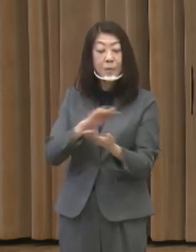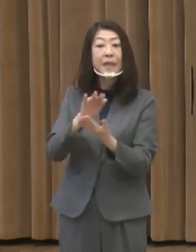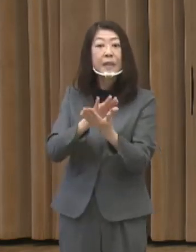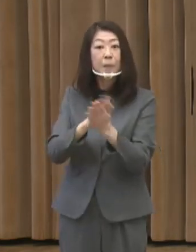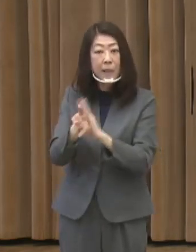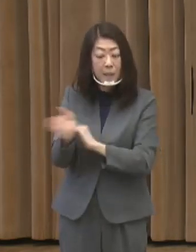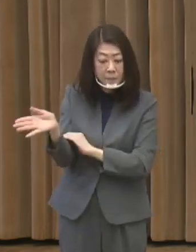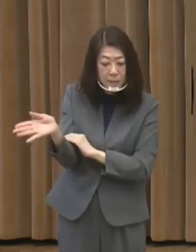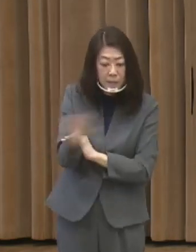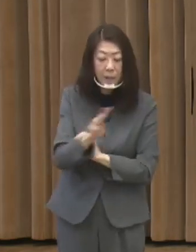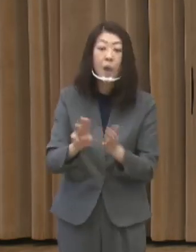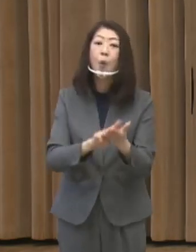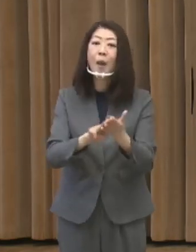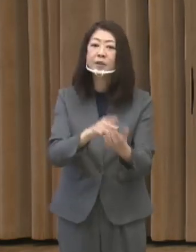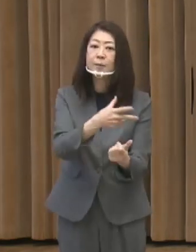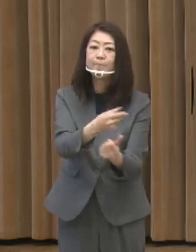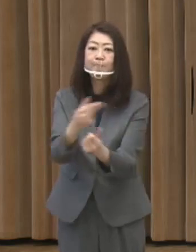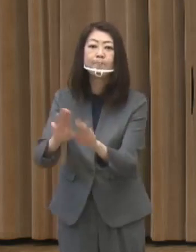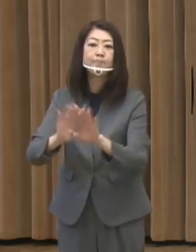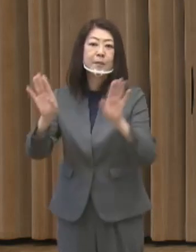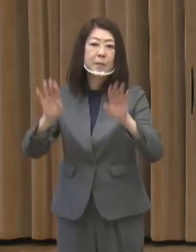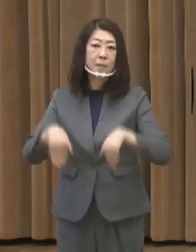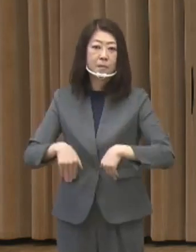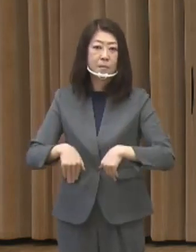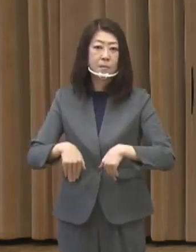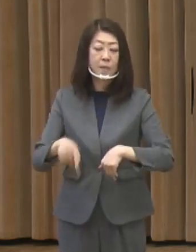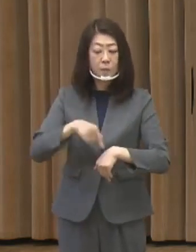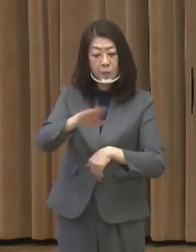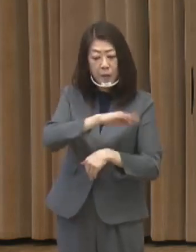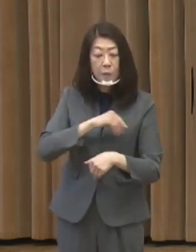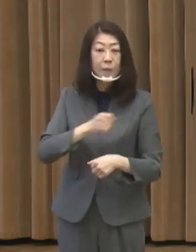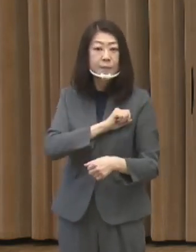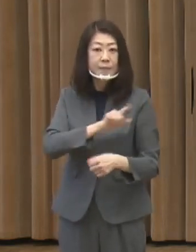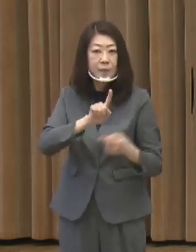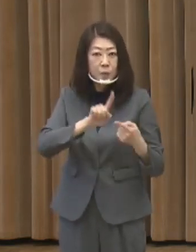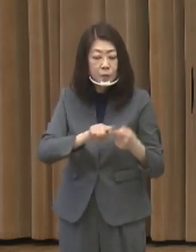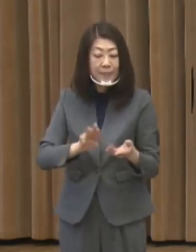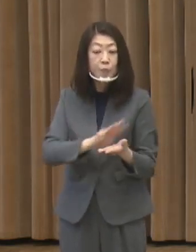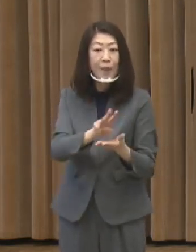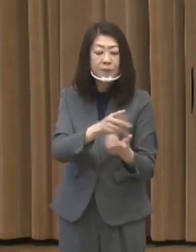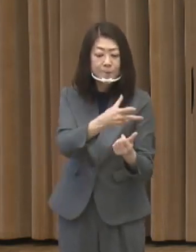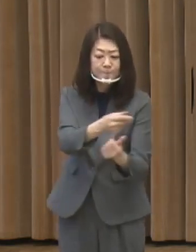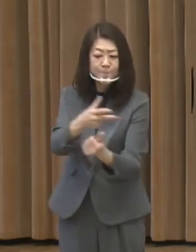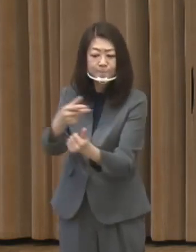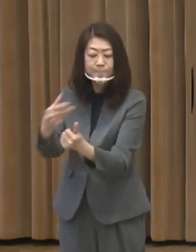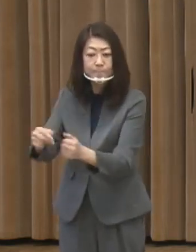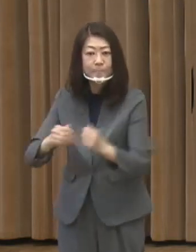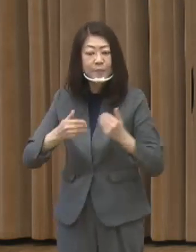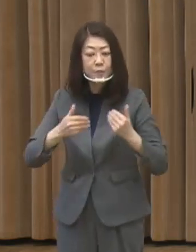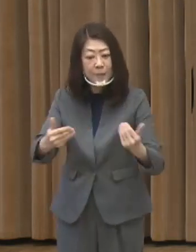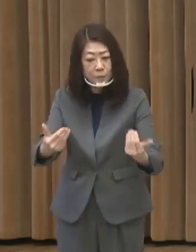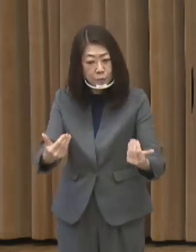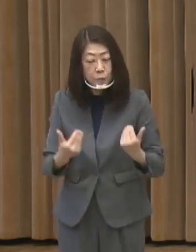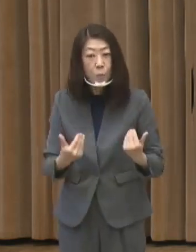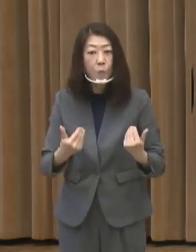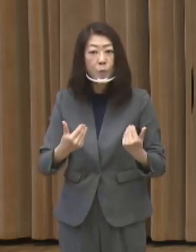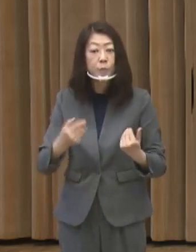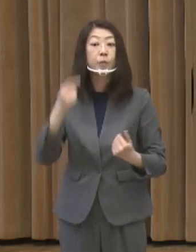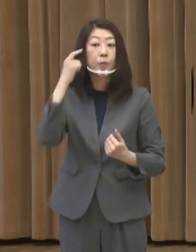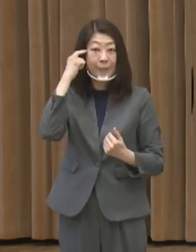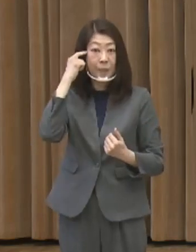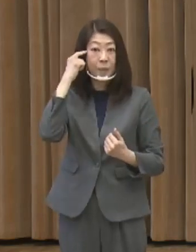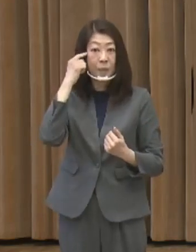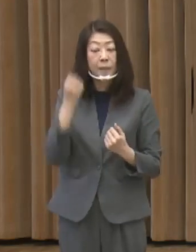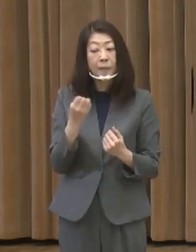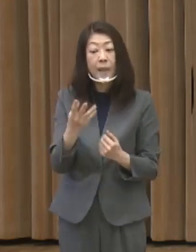ったというものでもあり、我々としても積極的にワクチン接種を進める必要があると認識をして、令和